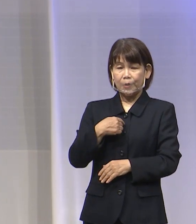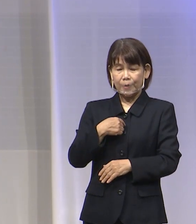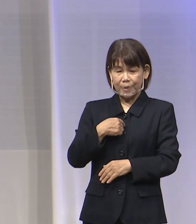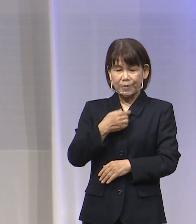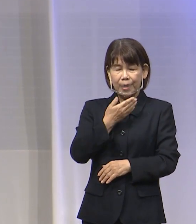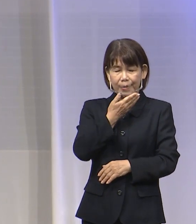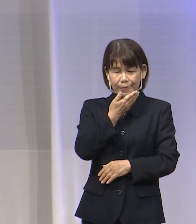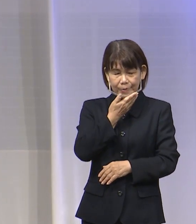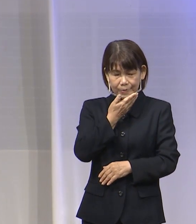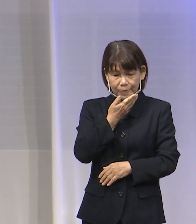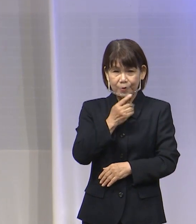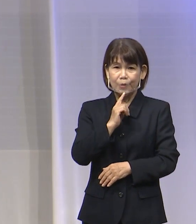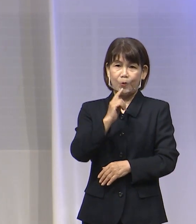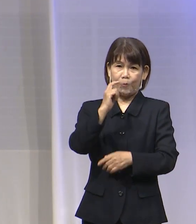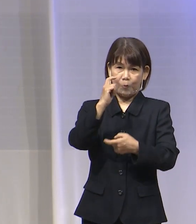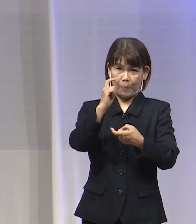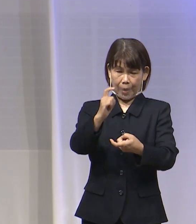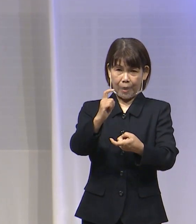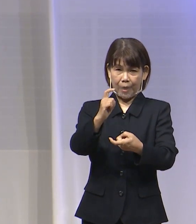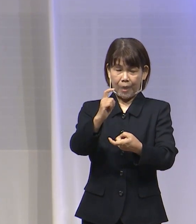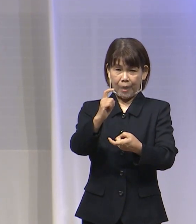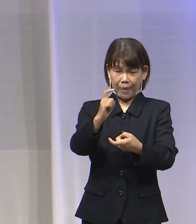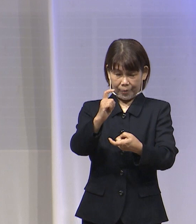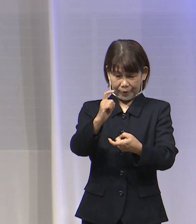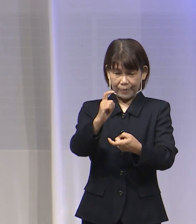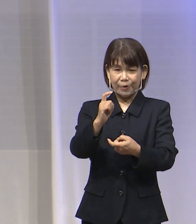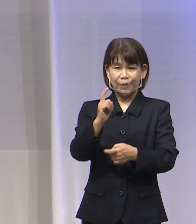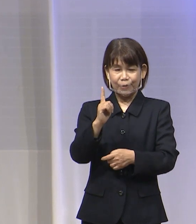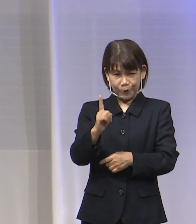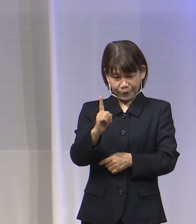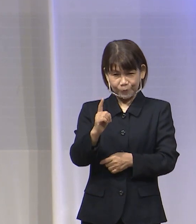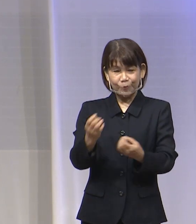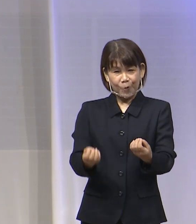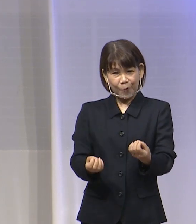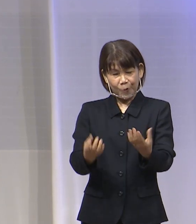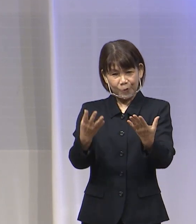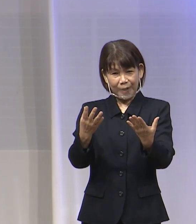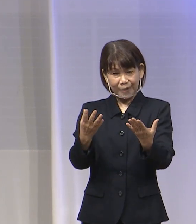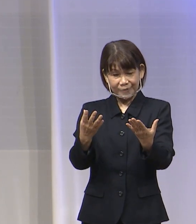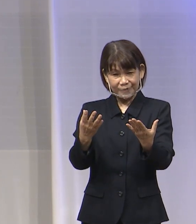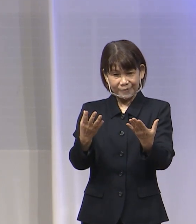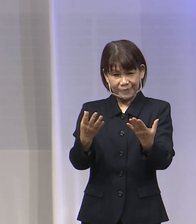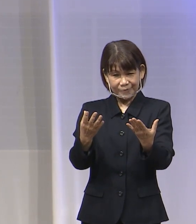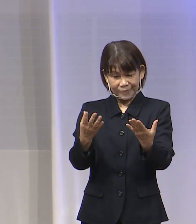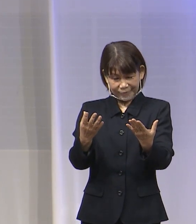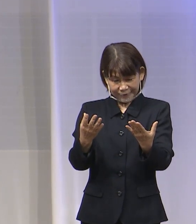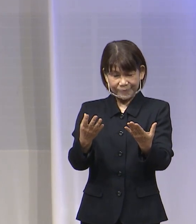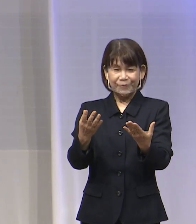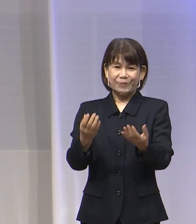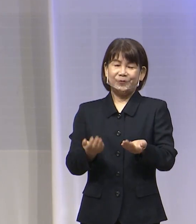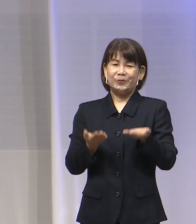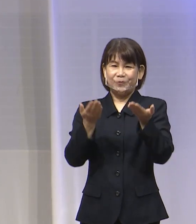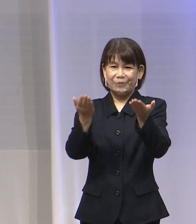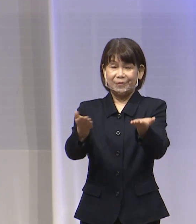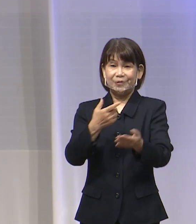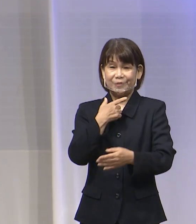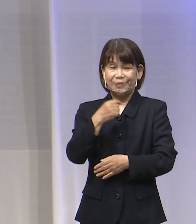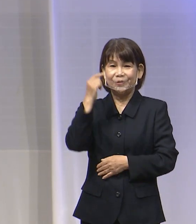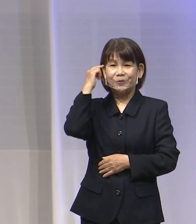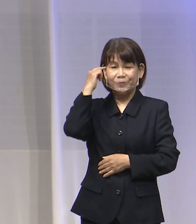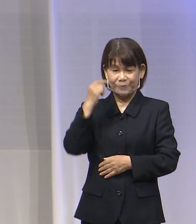にしている言葉を一つはなむけの言葉としてお伝えしたいと思います